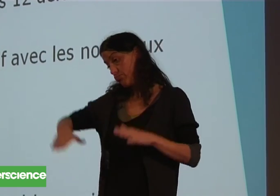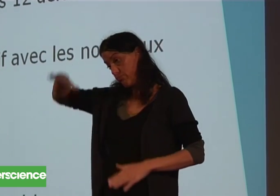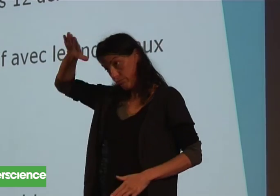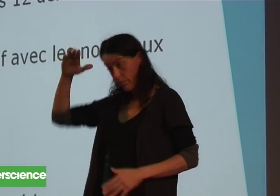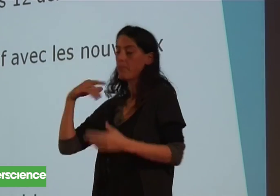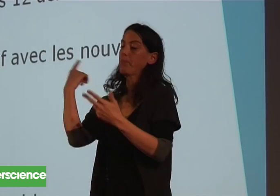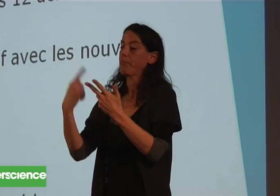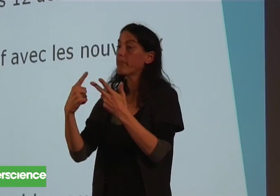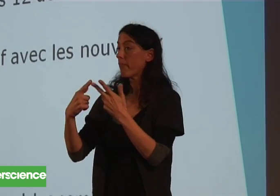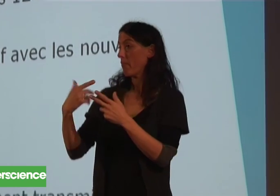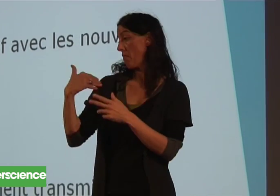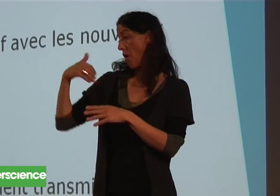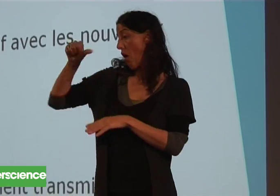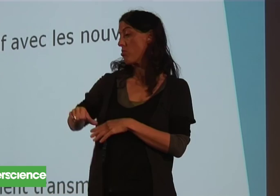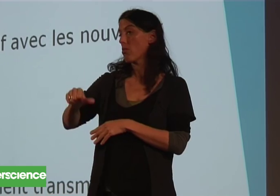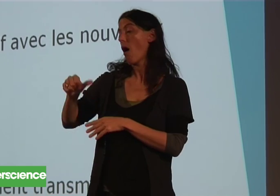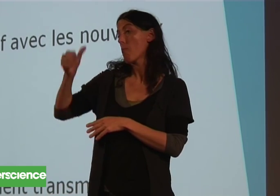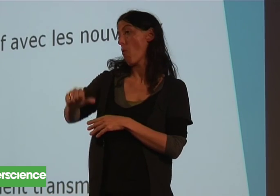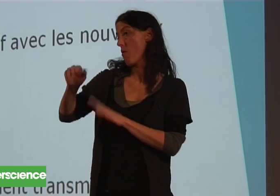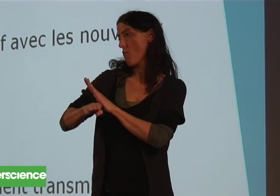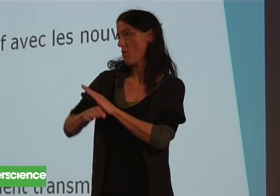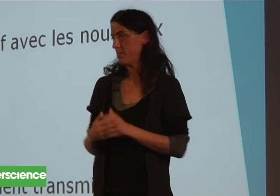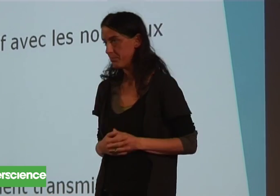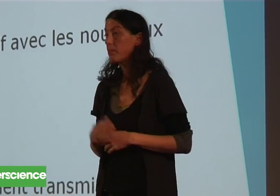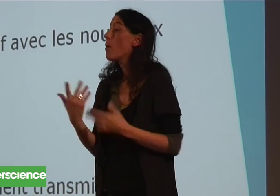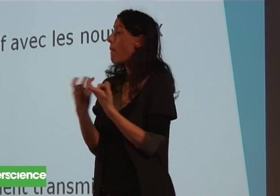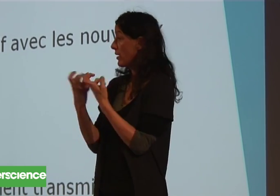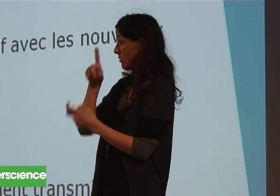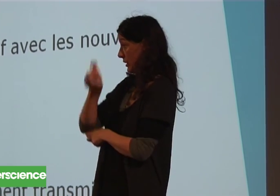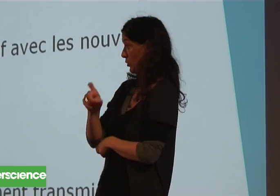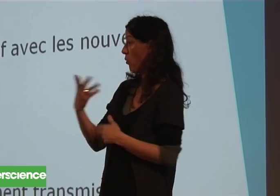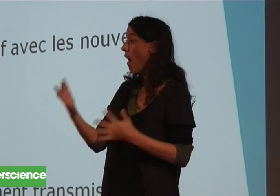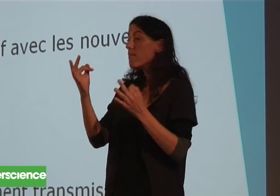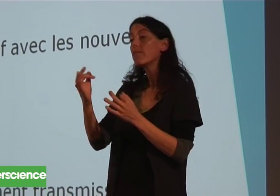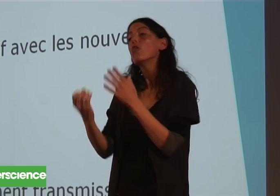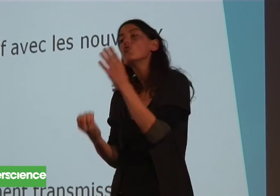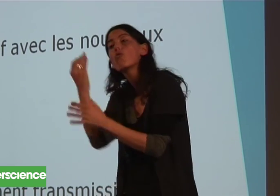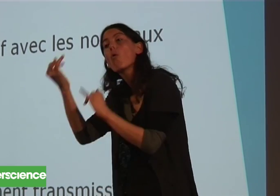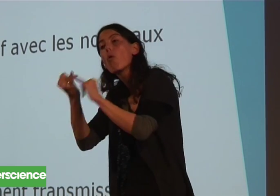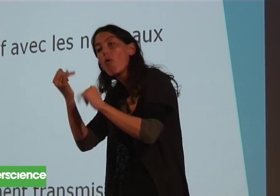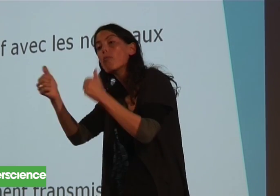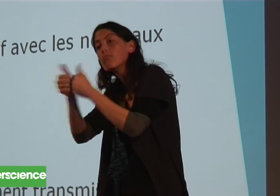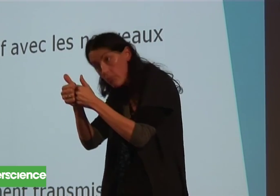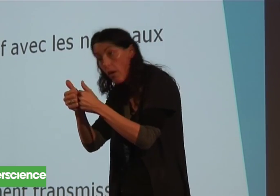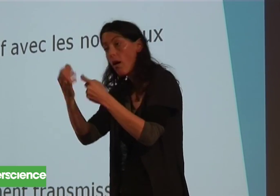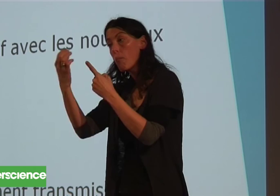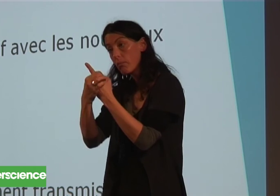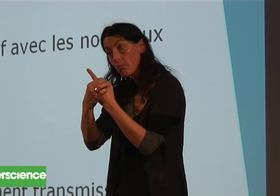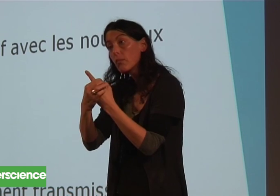On va poser des questions sur l'utilisation du préservatif avec les nouveaux partenaires. On va interroger le